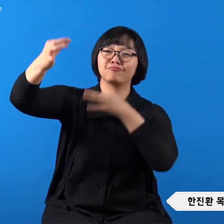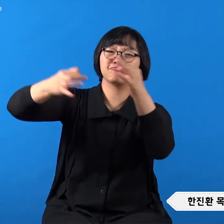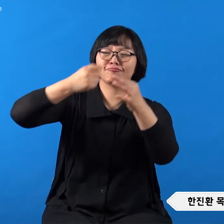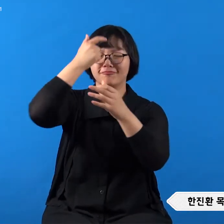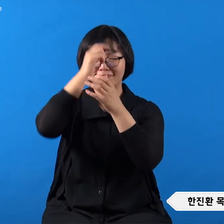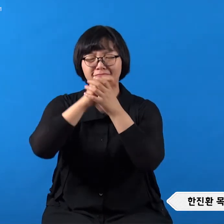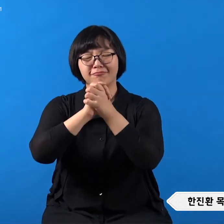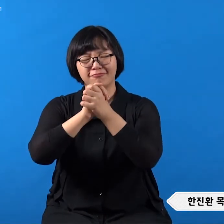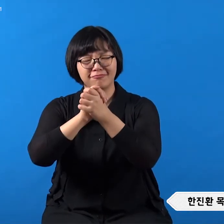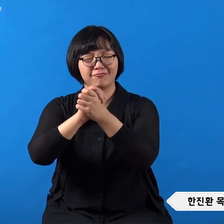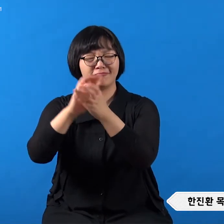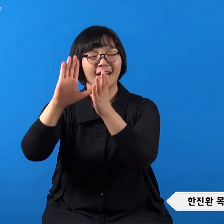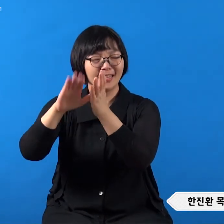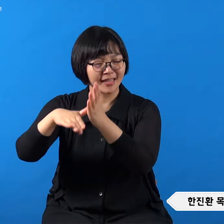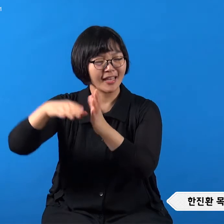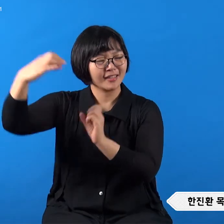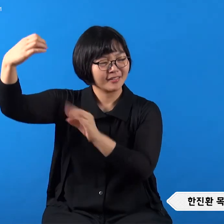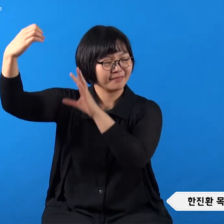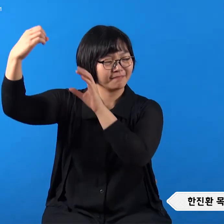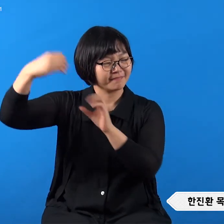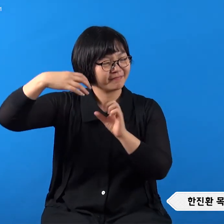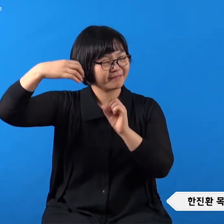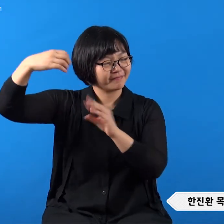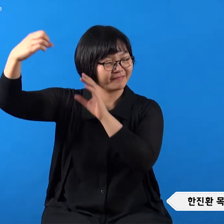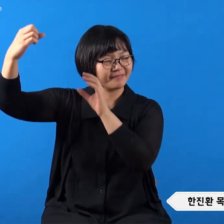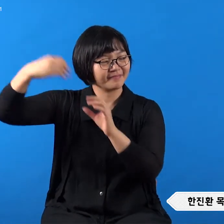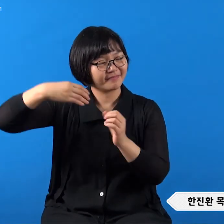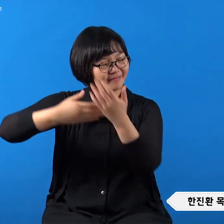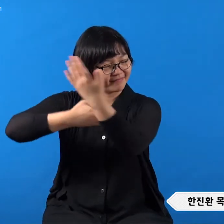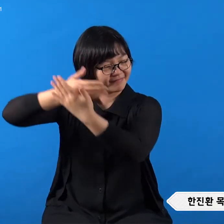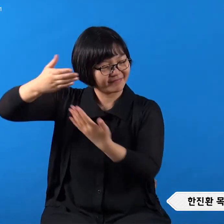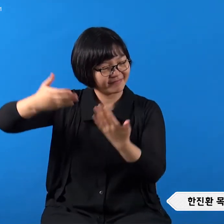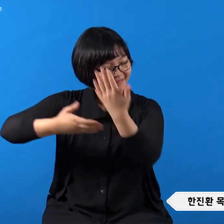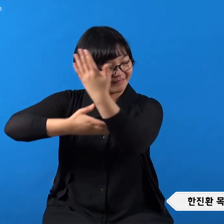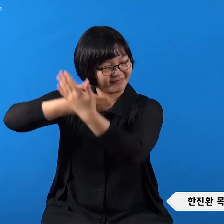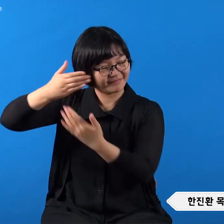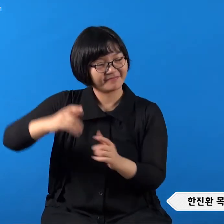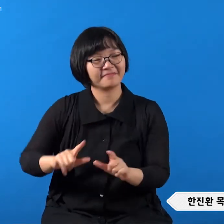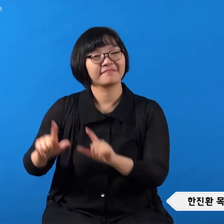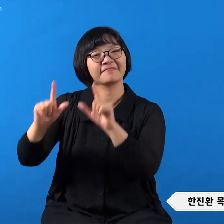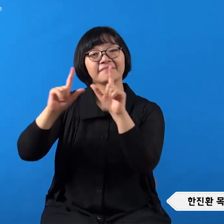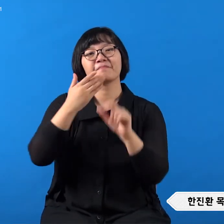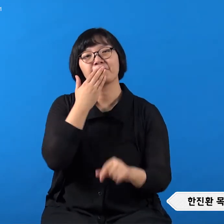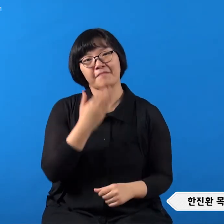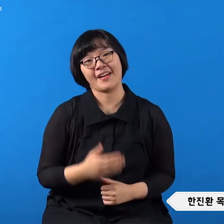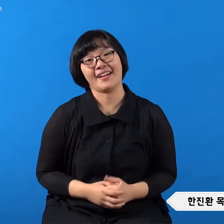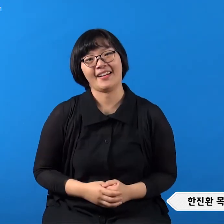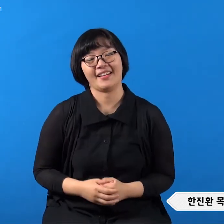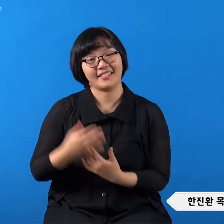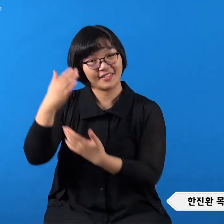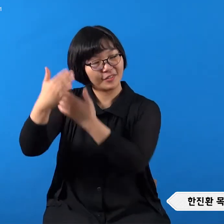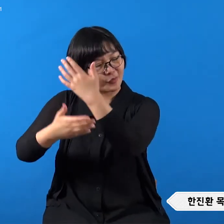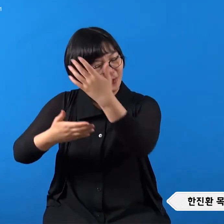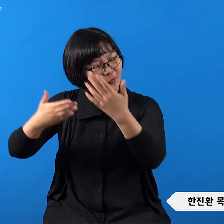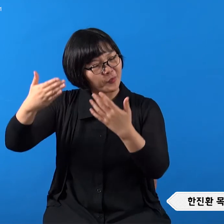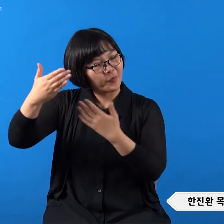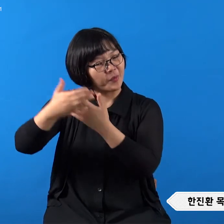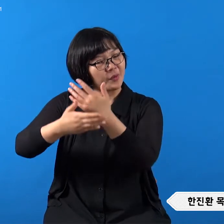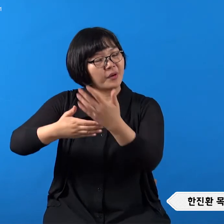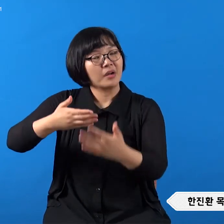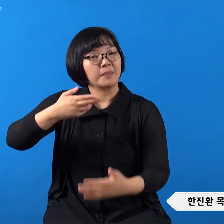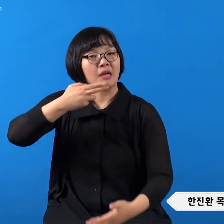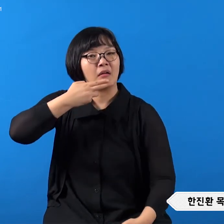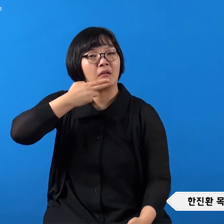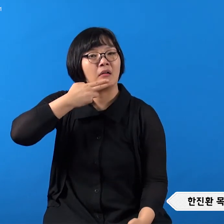기도 가운데 하나님과 생생하게 교통하면서 살아야 됩니다. 그 교통이 식어져